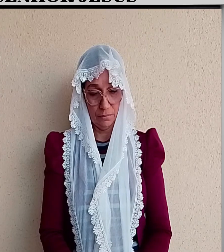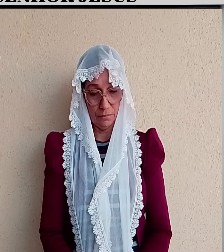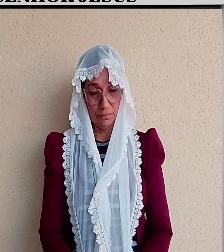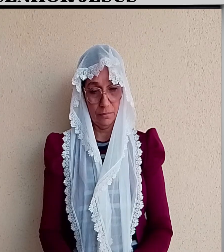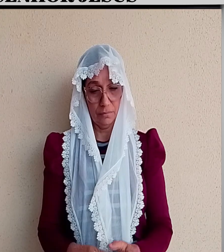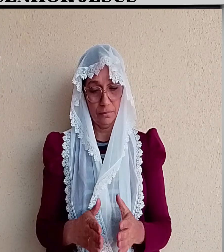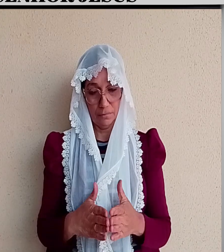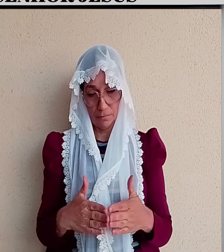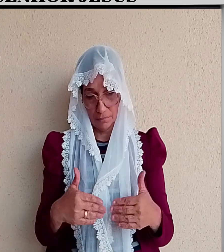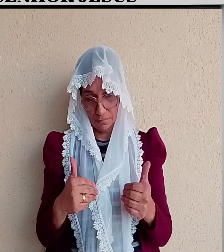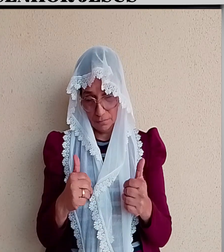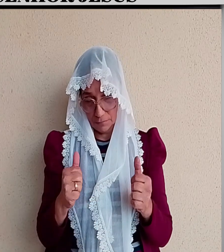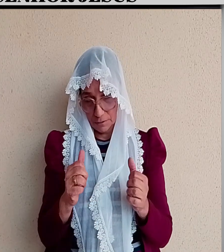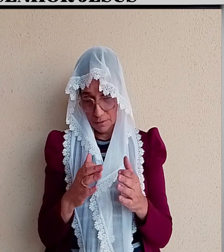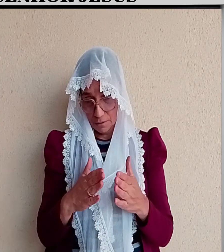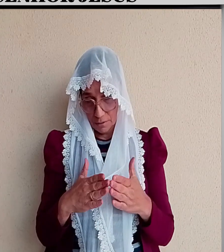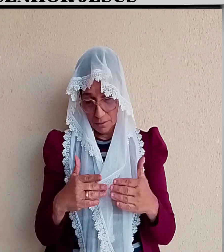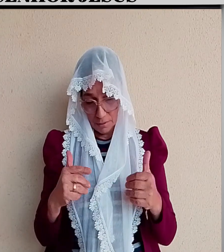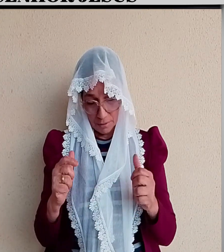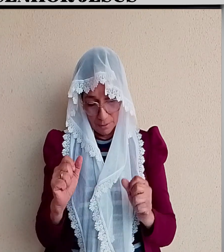Aleluia, Jesus.